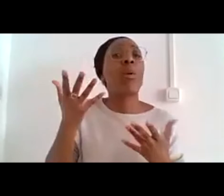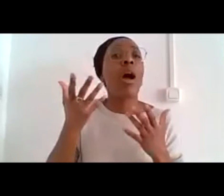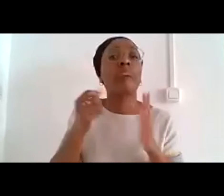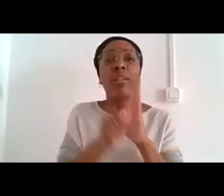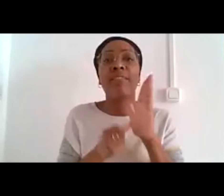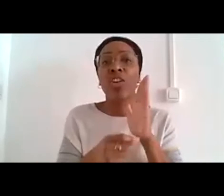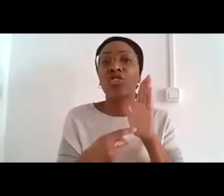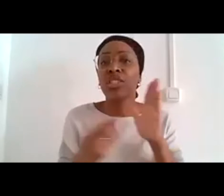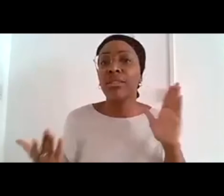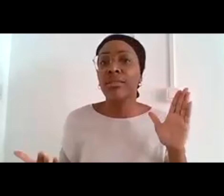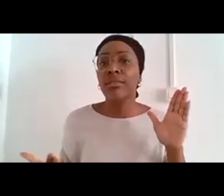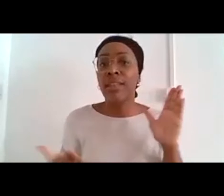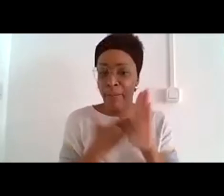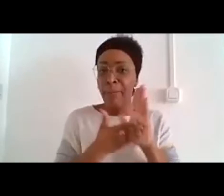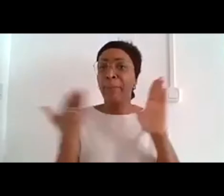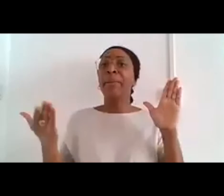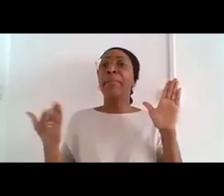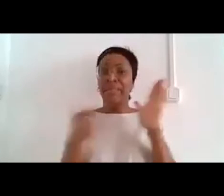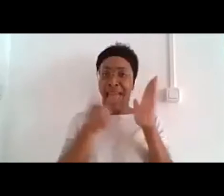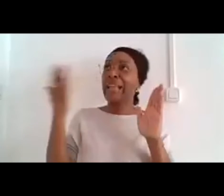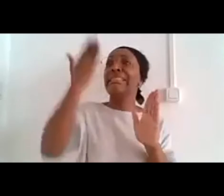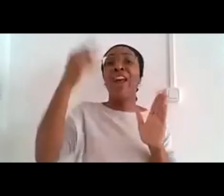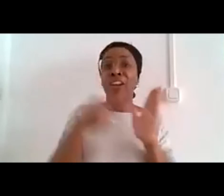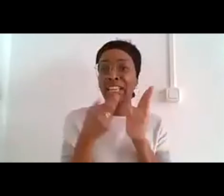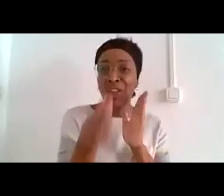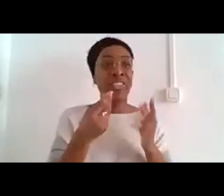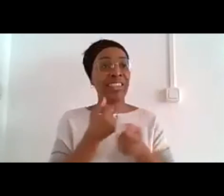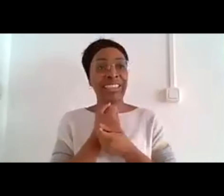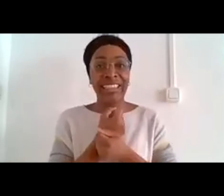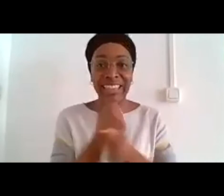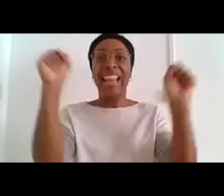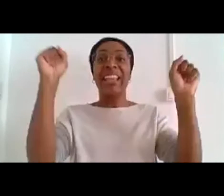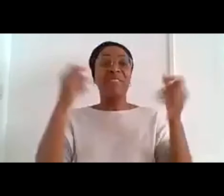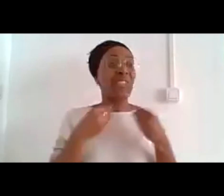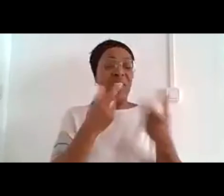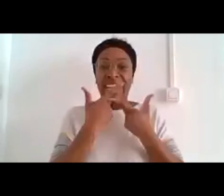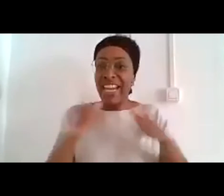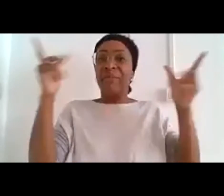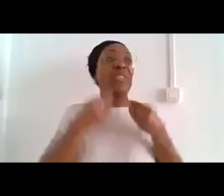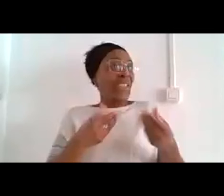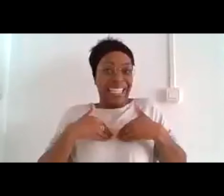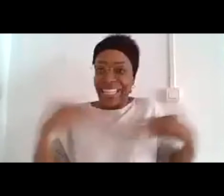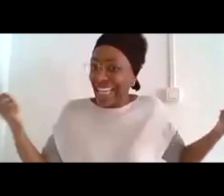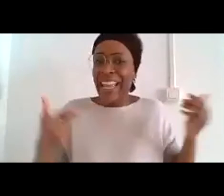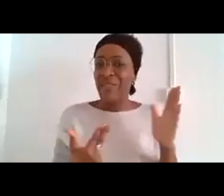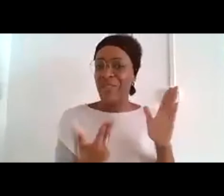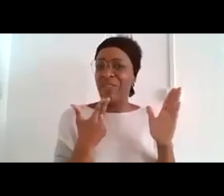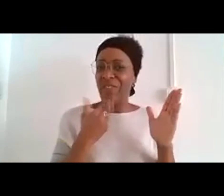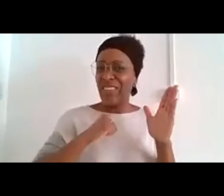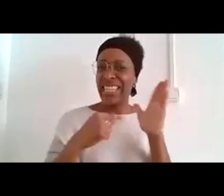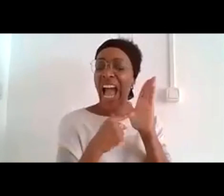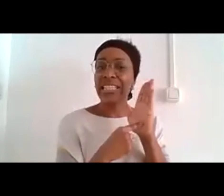la parole de Dieu qui délivre, qui sauve, qui guérit encore aujourd'hui. Elle est toujours efficace et nous sommes appelés à être